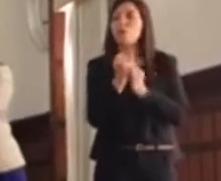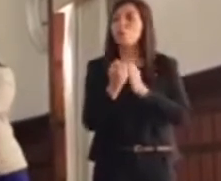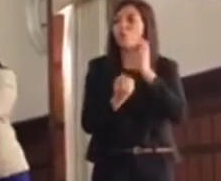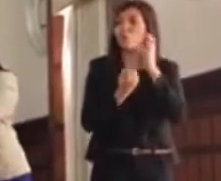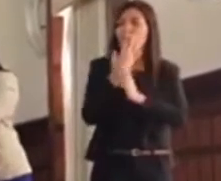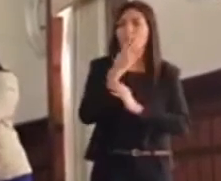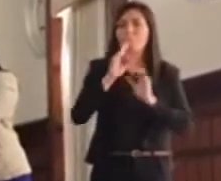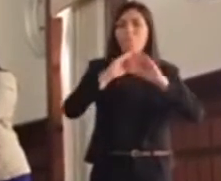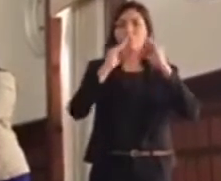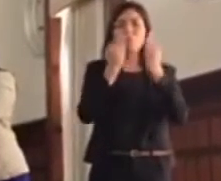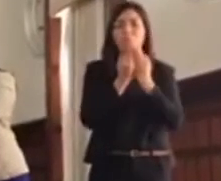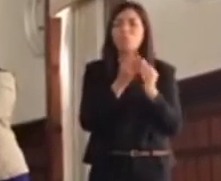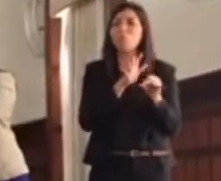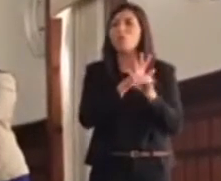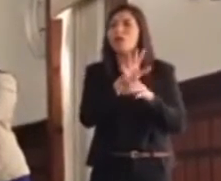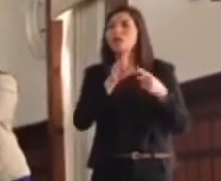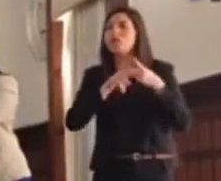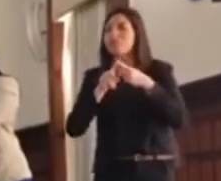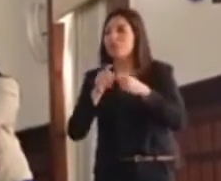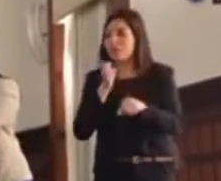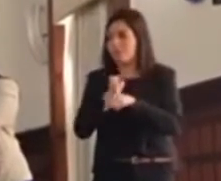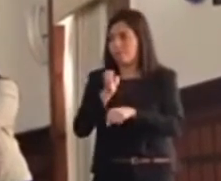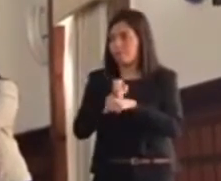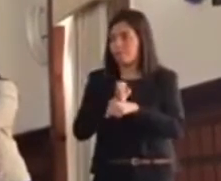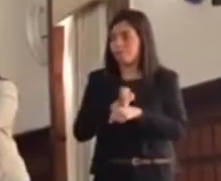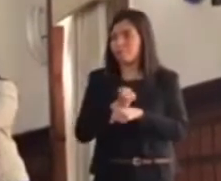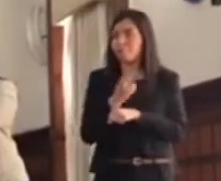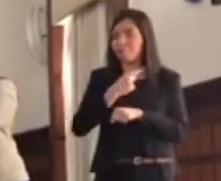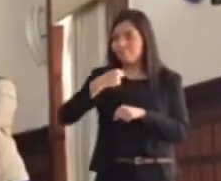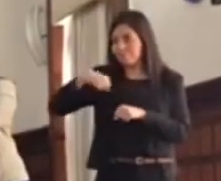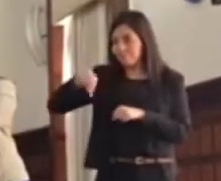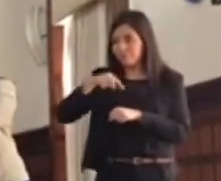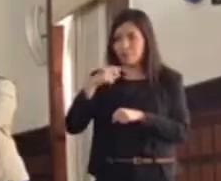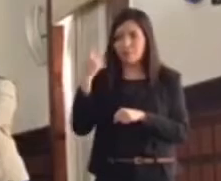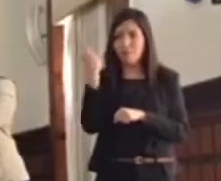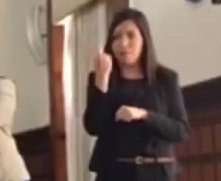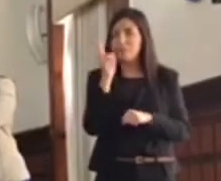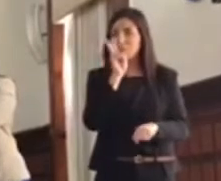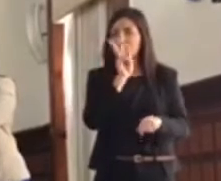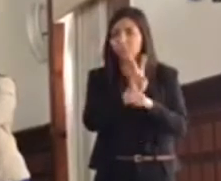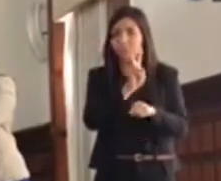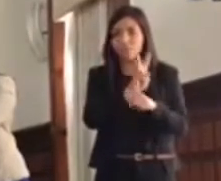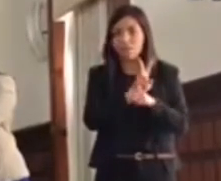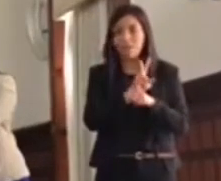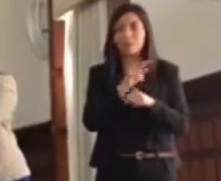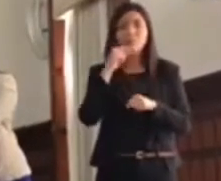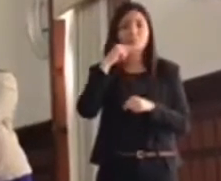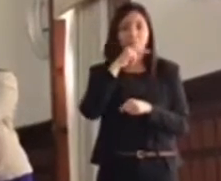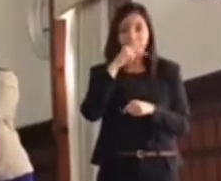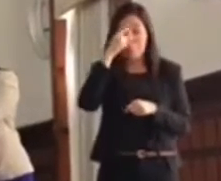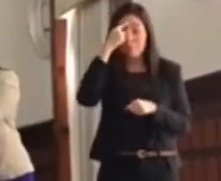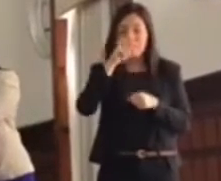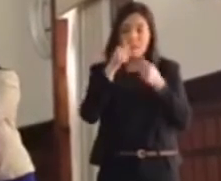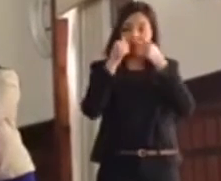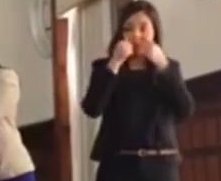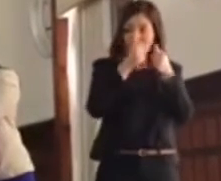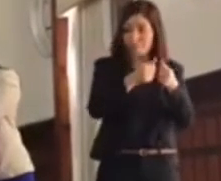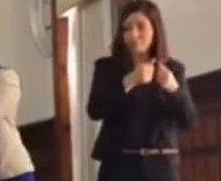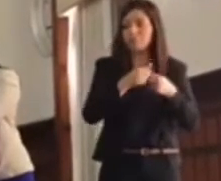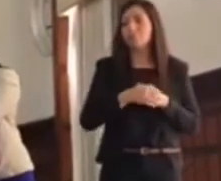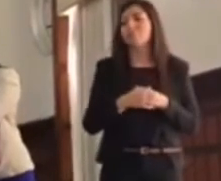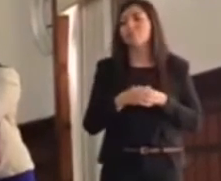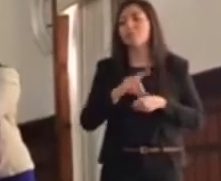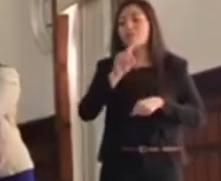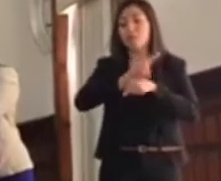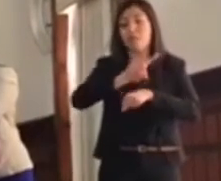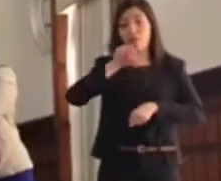de esclavitud que debemos detectar, atacar y atender. Al día